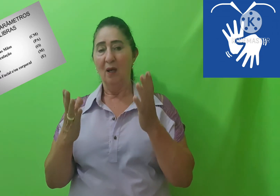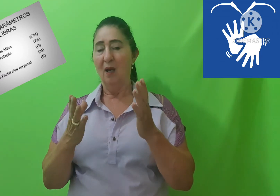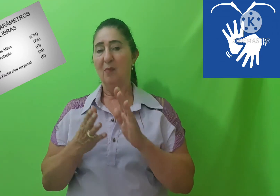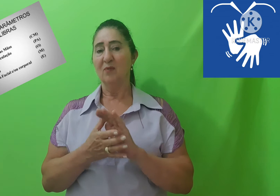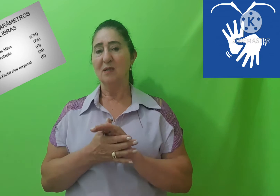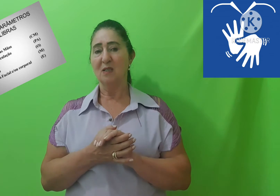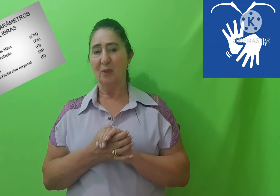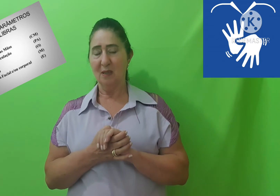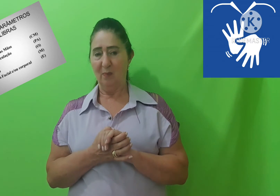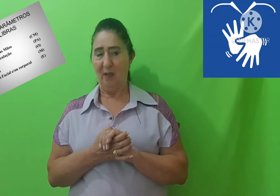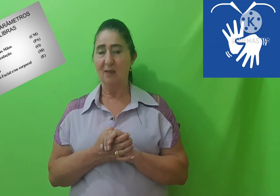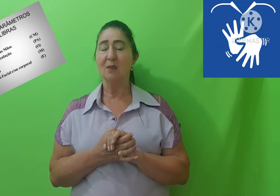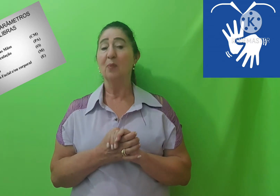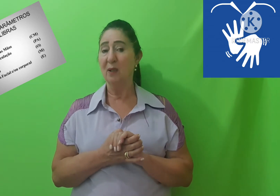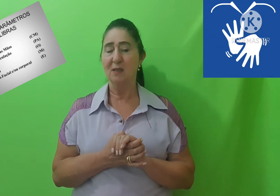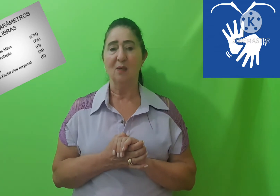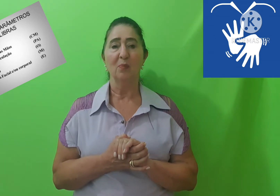para vocês perceberem. Por exemplo,